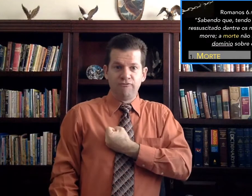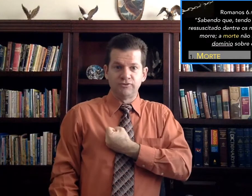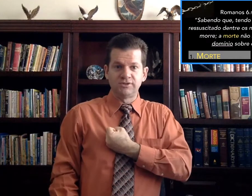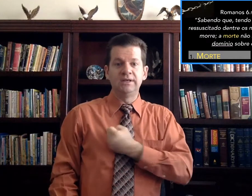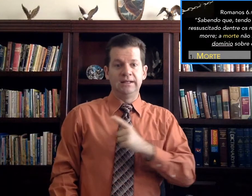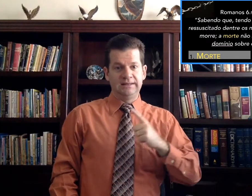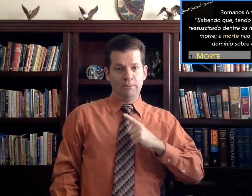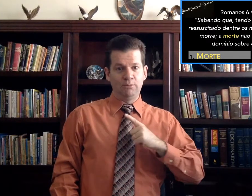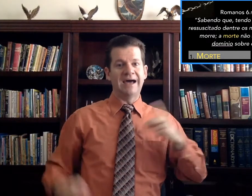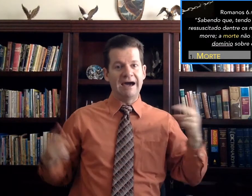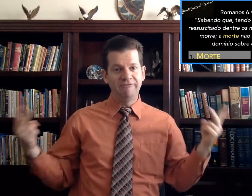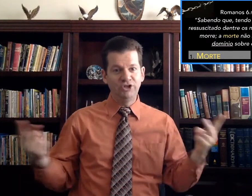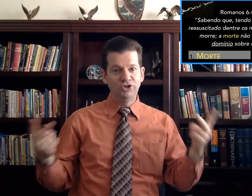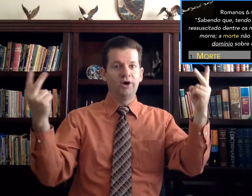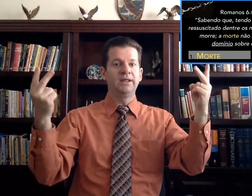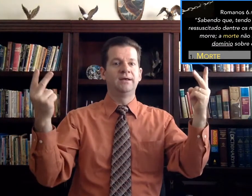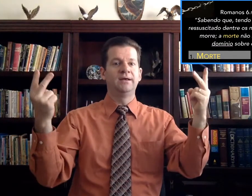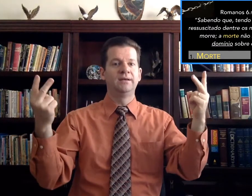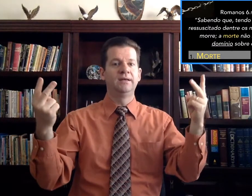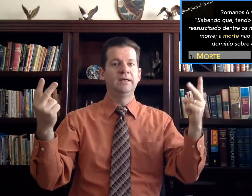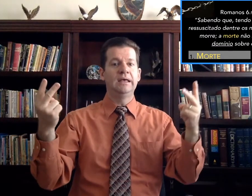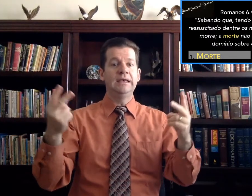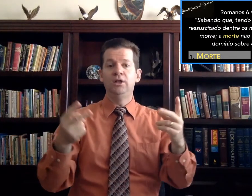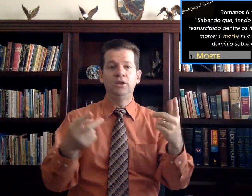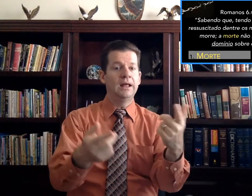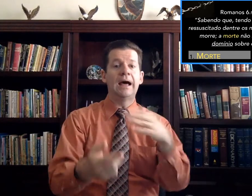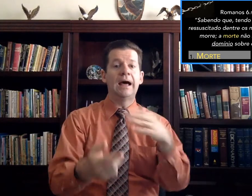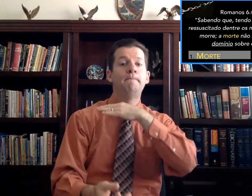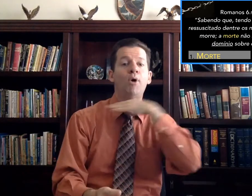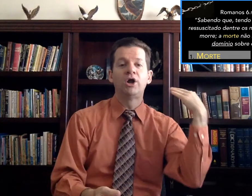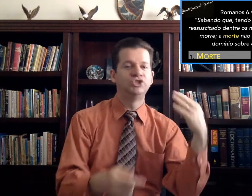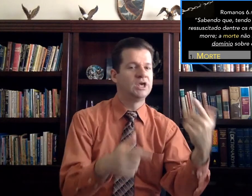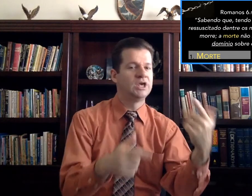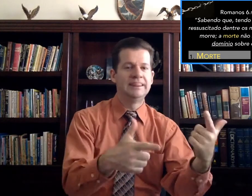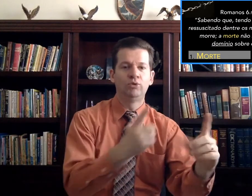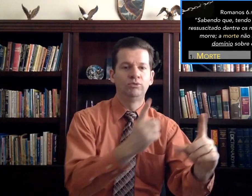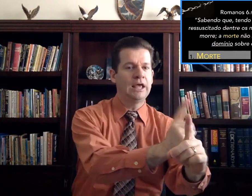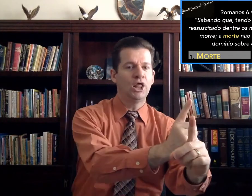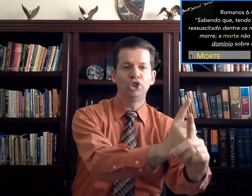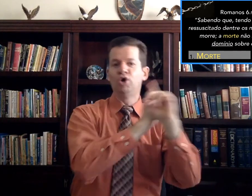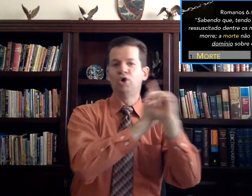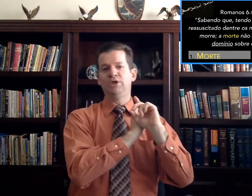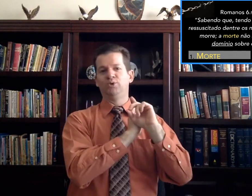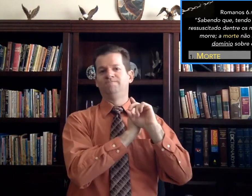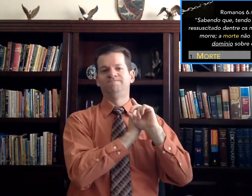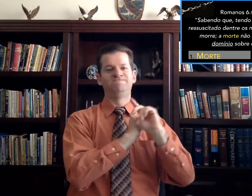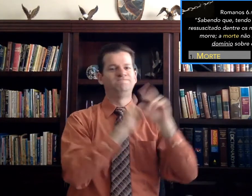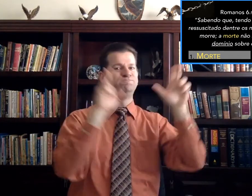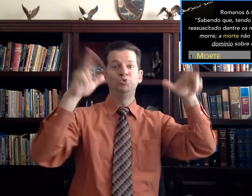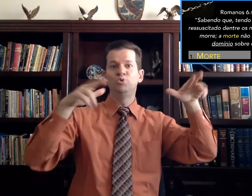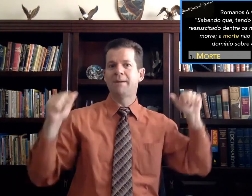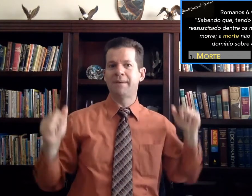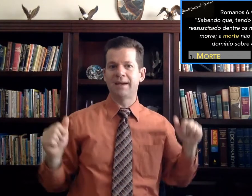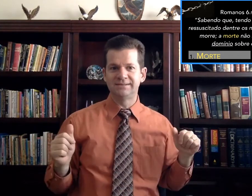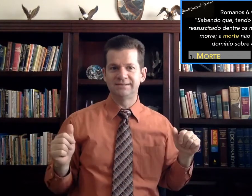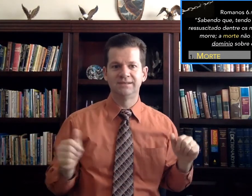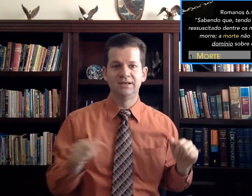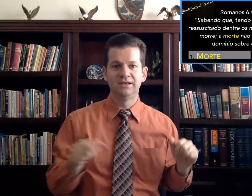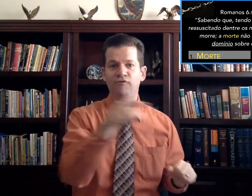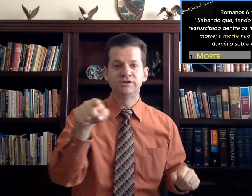salvos temos a vitória e a morte não tem domínio. Nunca mais.